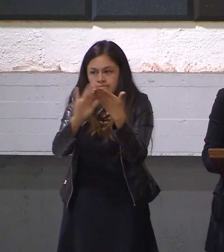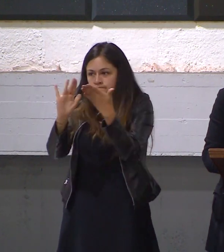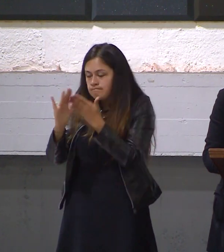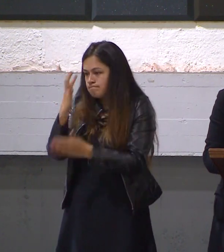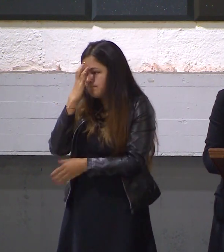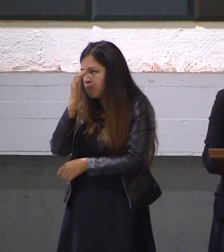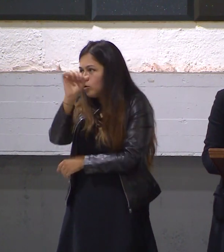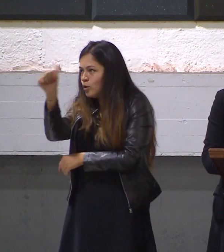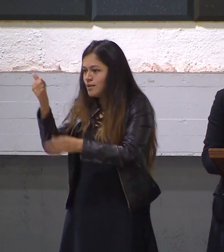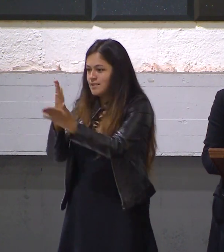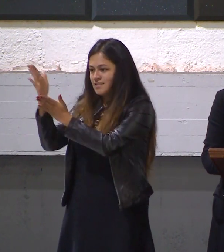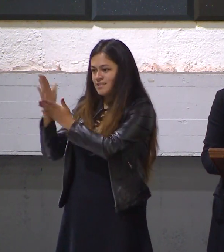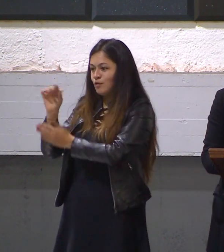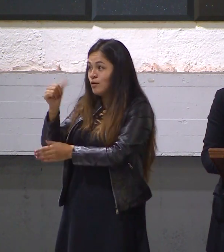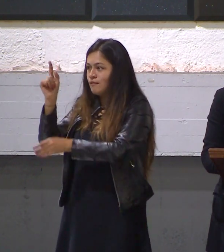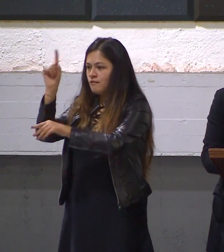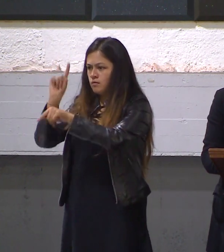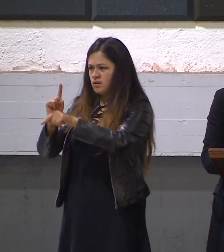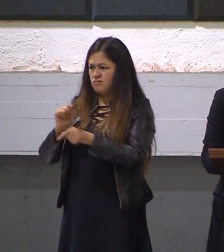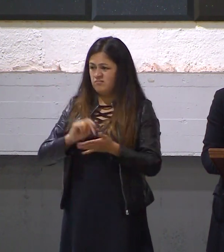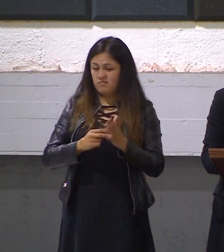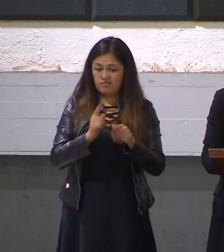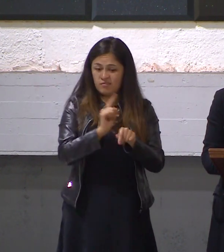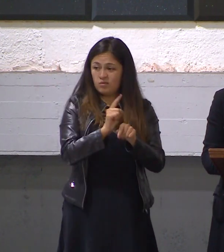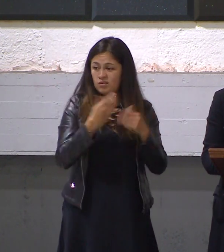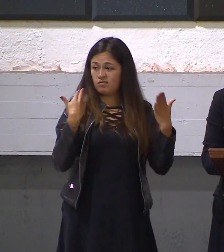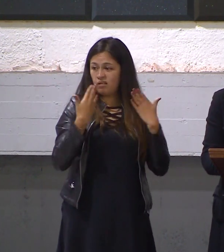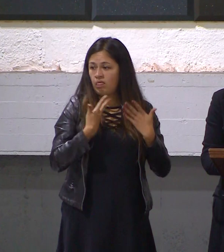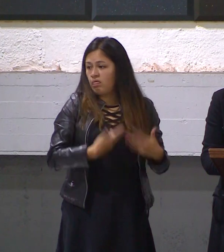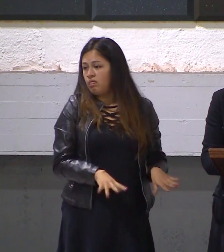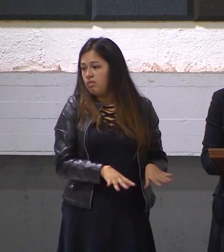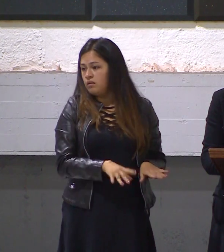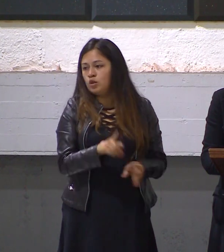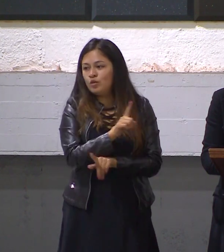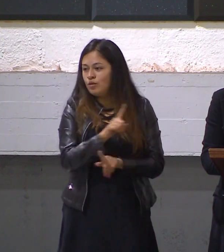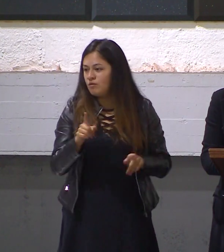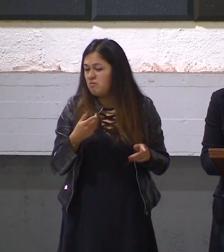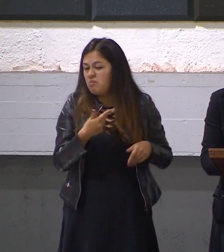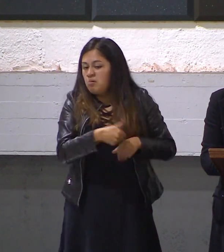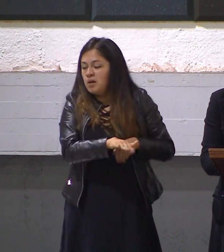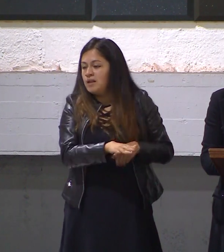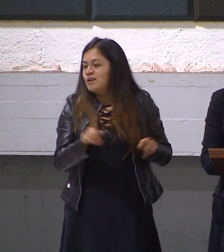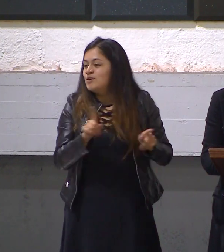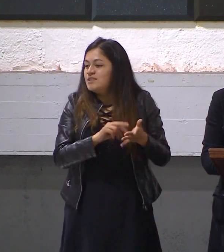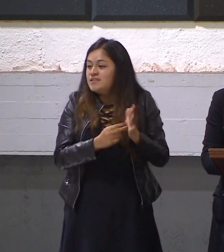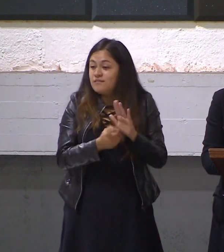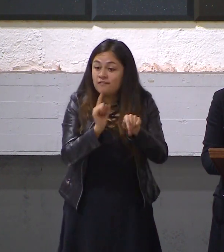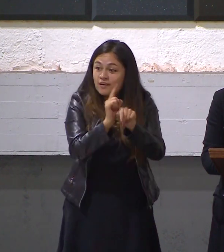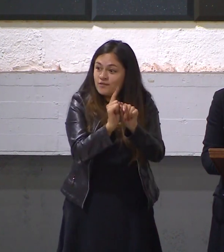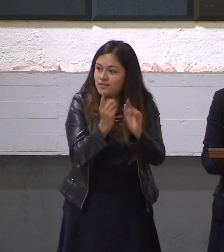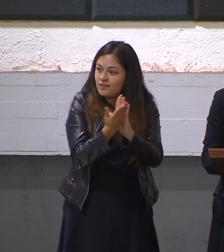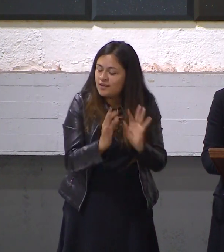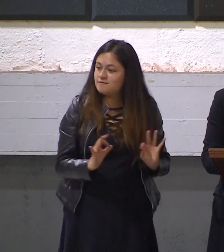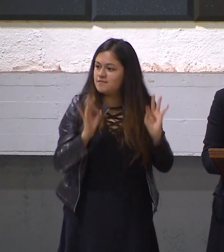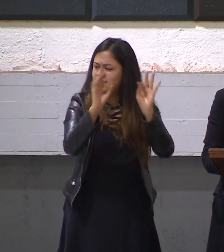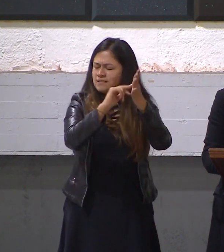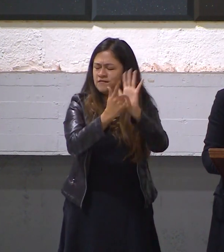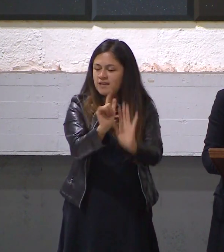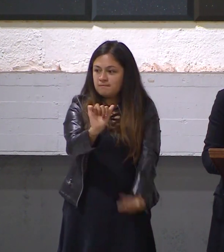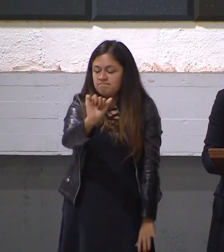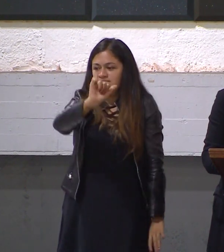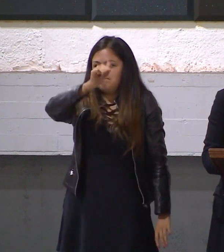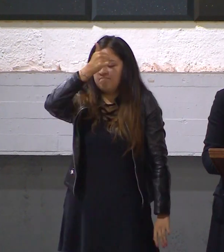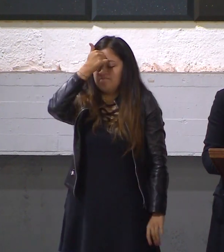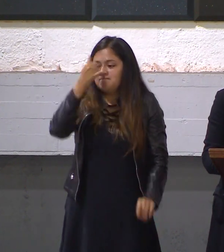otras y los otros programas cualquiera estamos hablando del alma máter por eso es tan importante esta cátedra para que nosotros sepamos